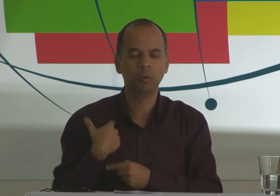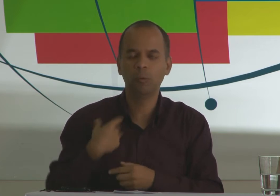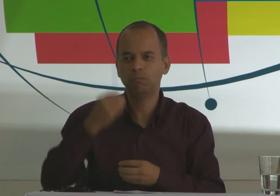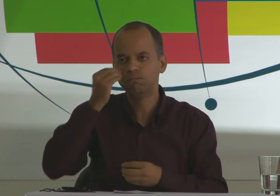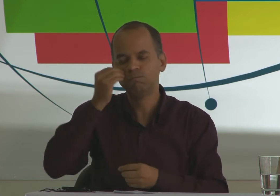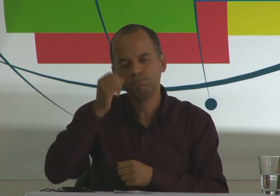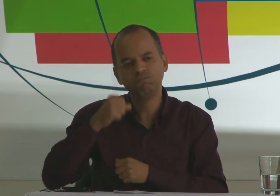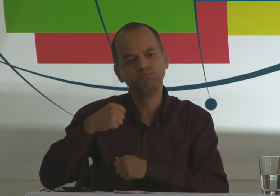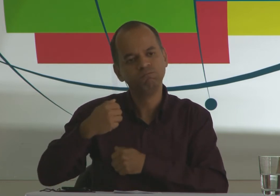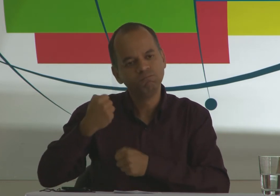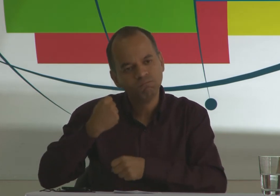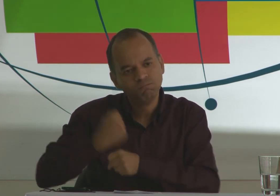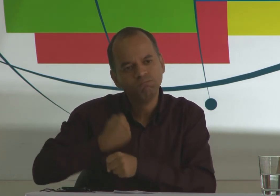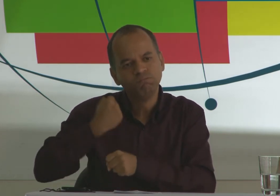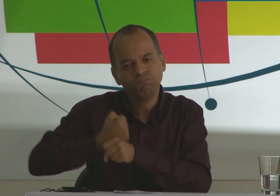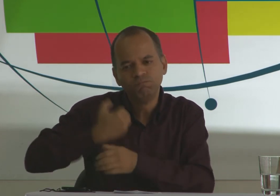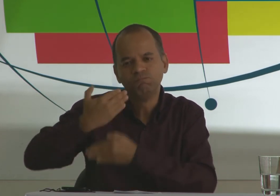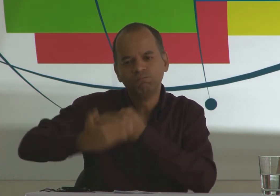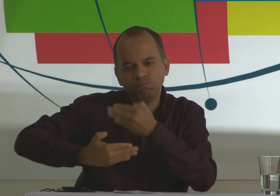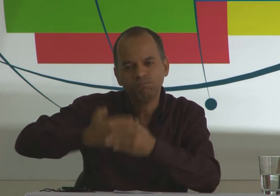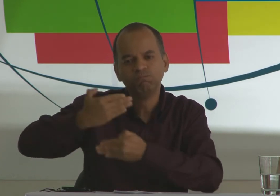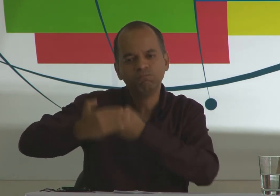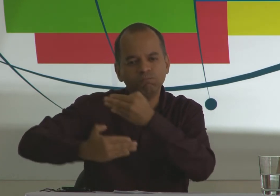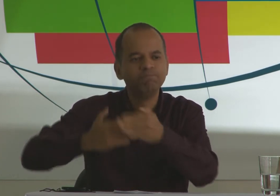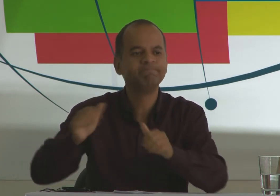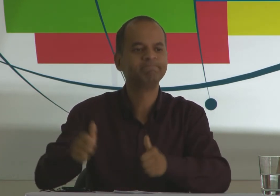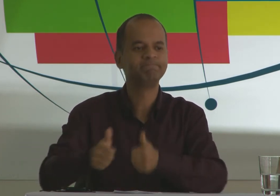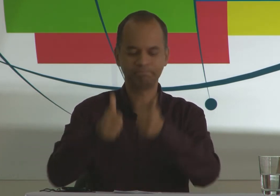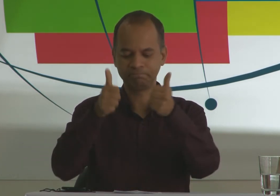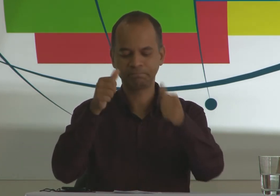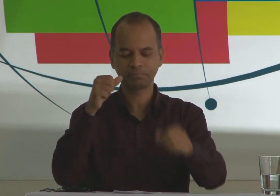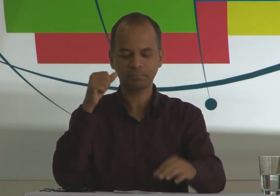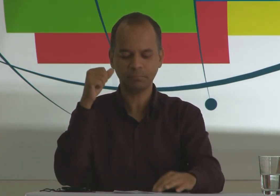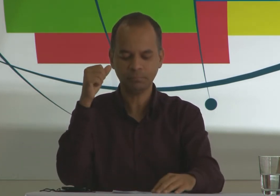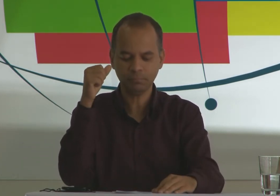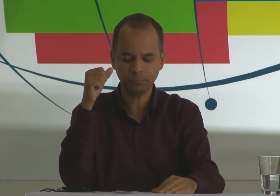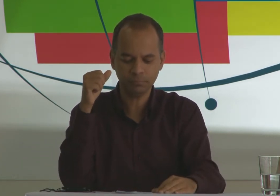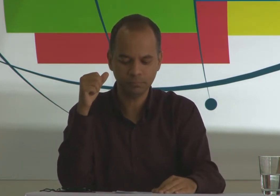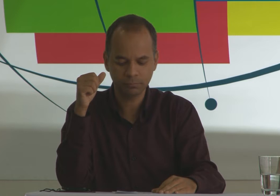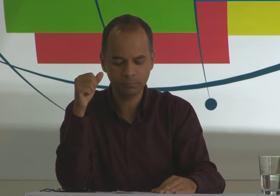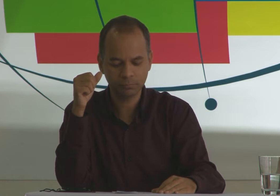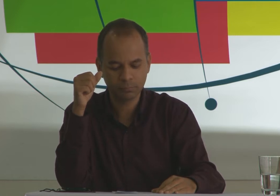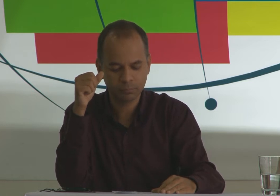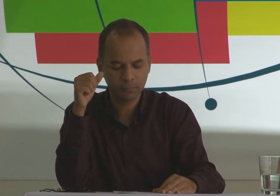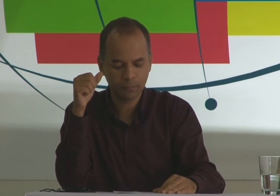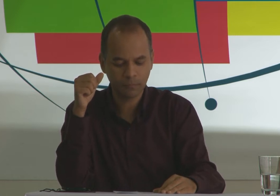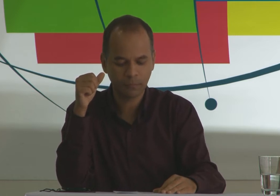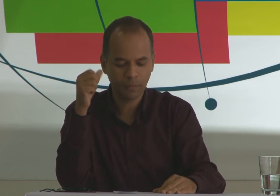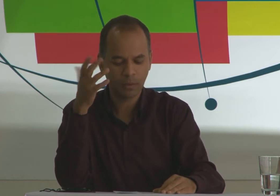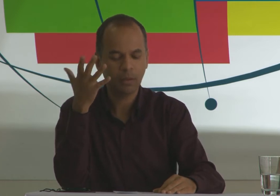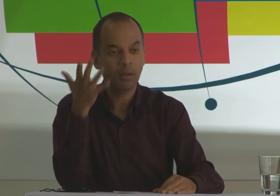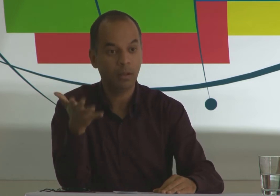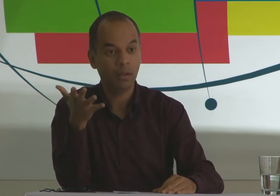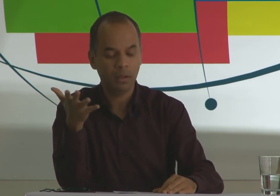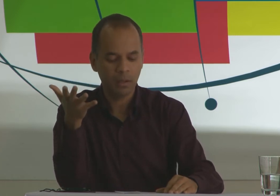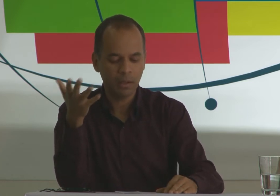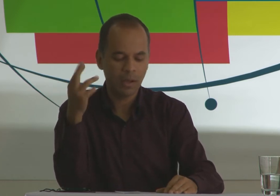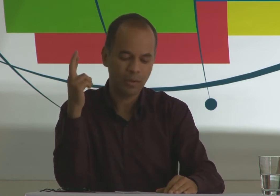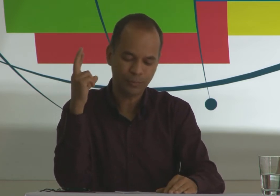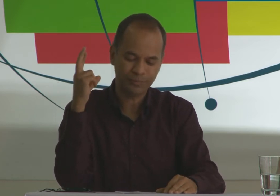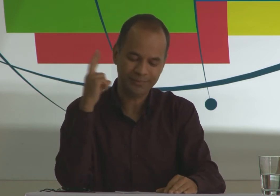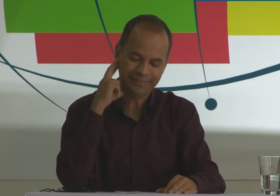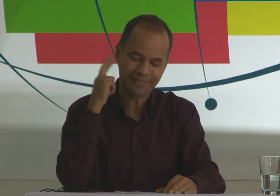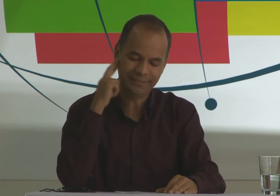perguntas, tinha um processo de interação com atividades também. Então, foi assim, melhorando a cada ano a partir dessas experiências